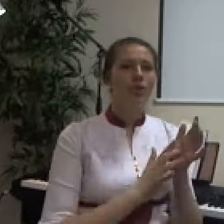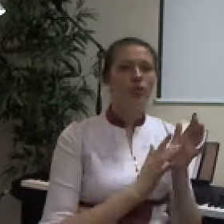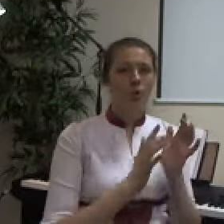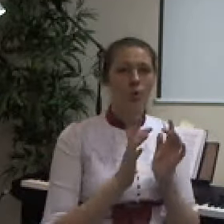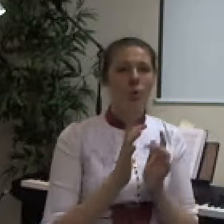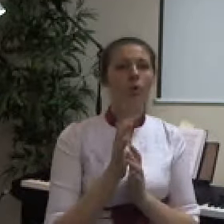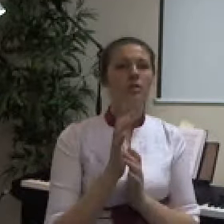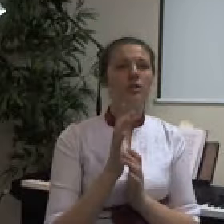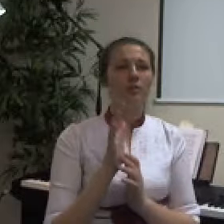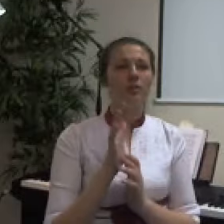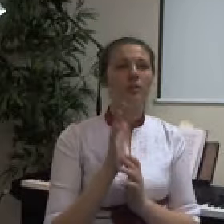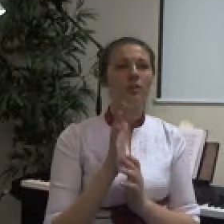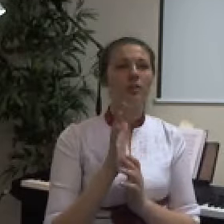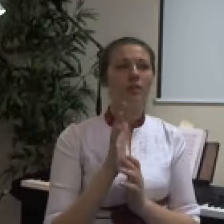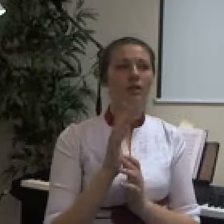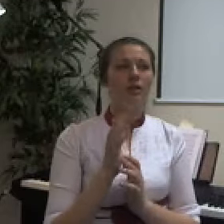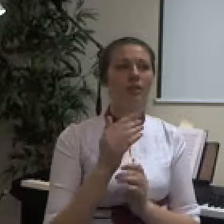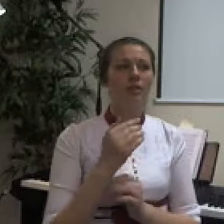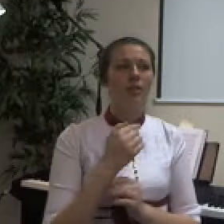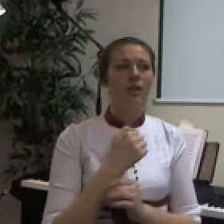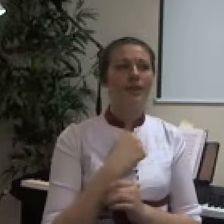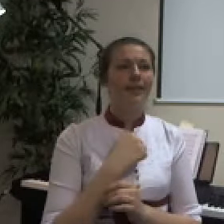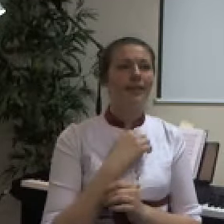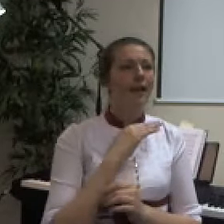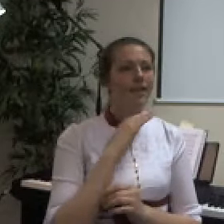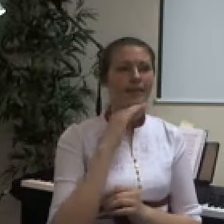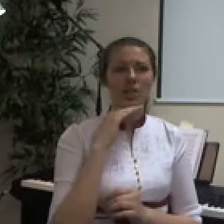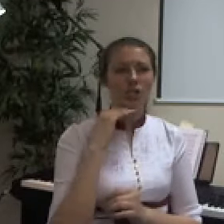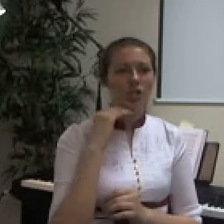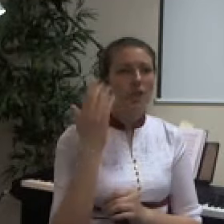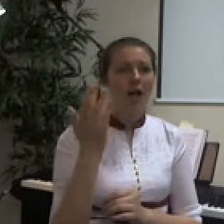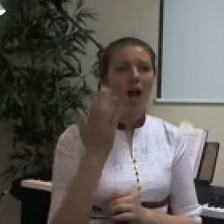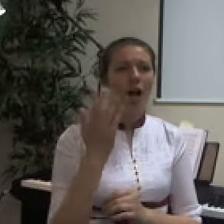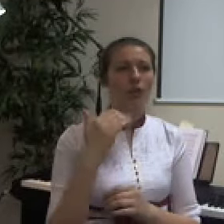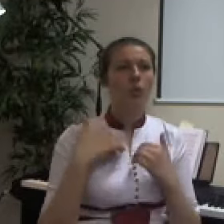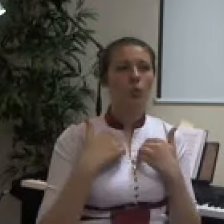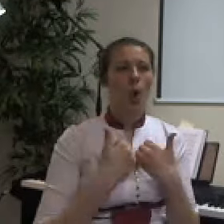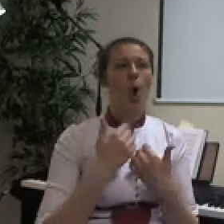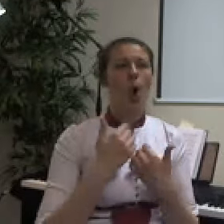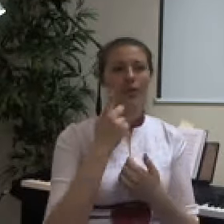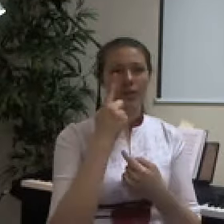Мой Иисус, я не желаю этих